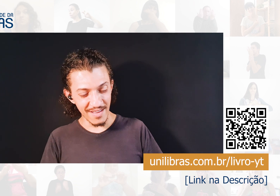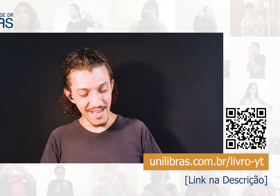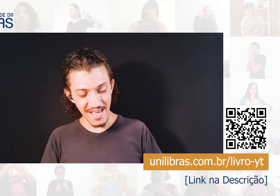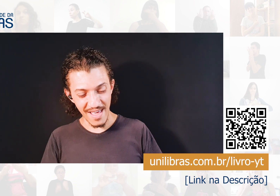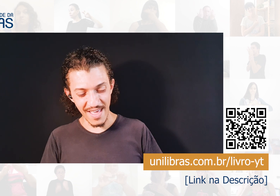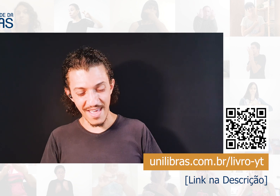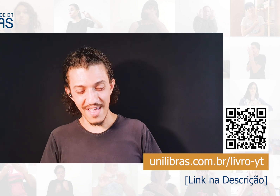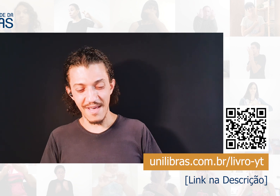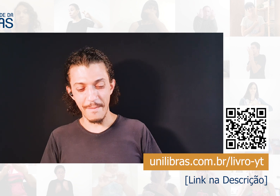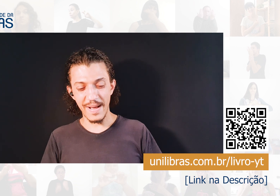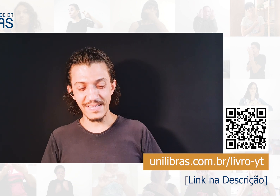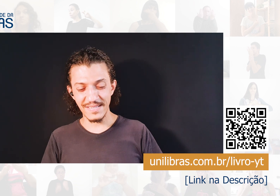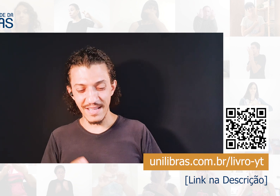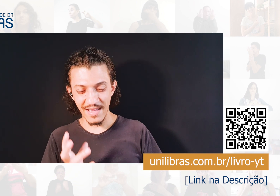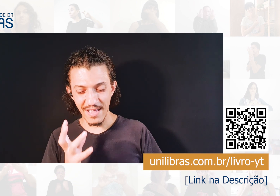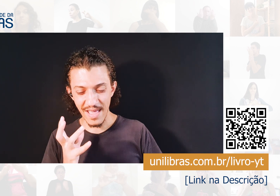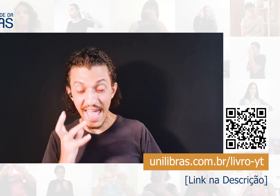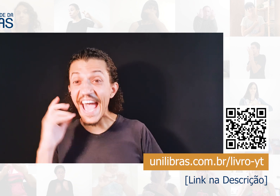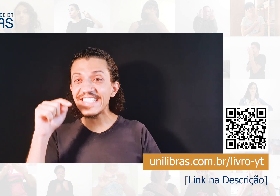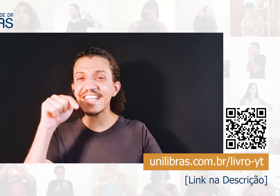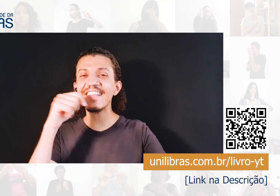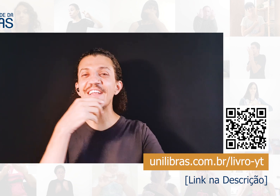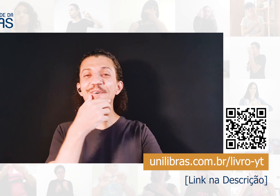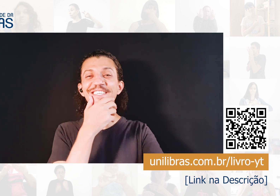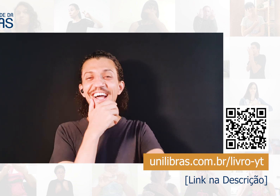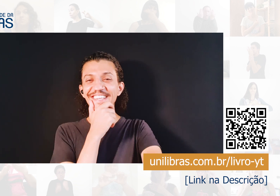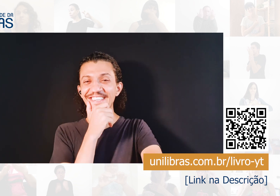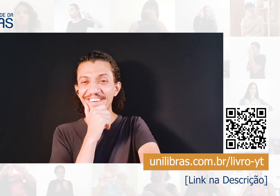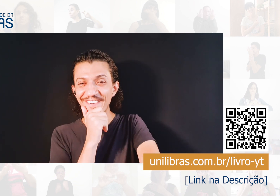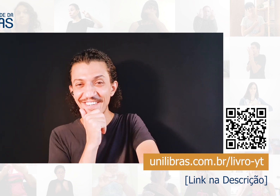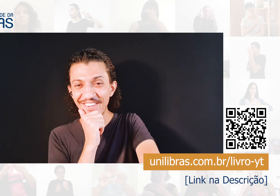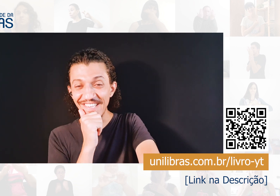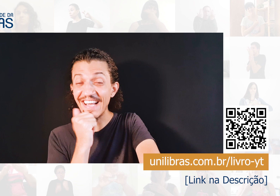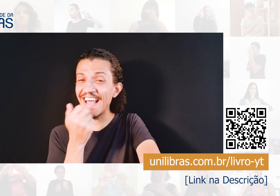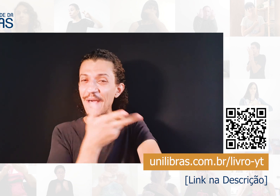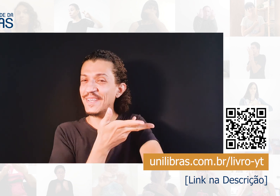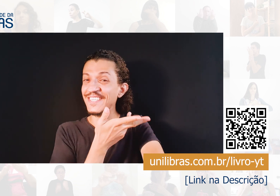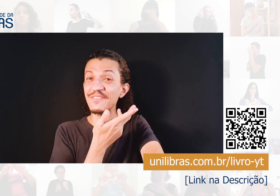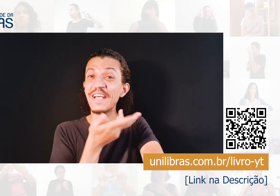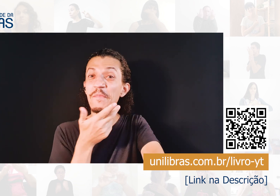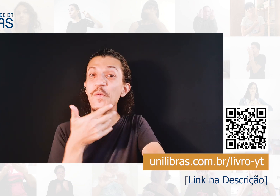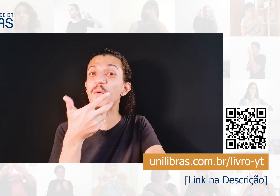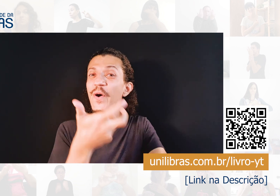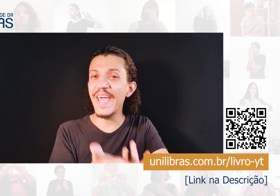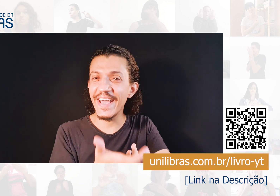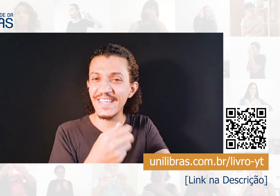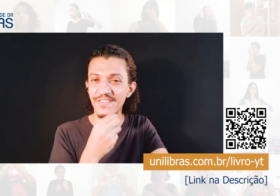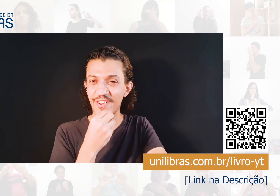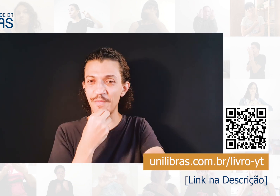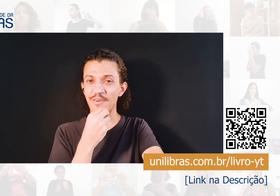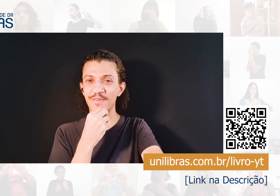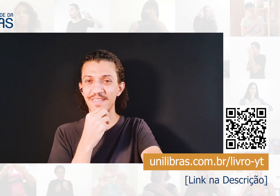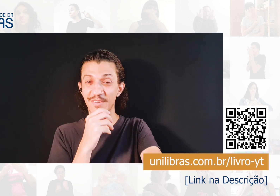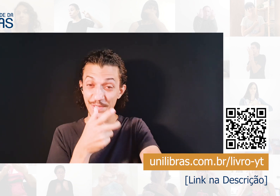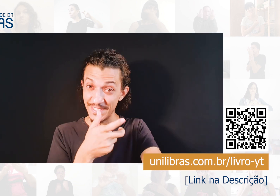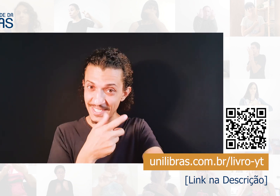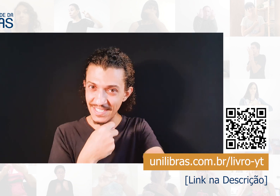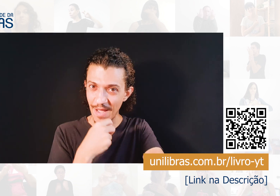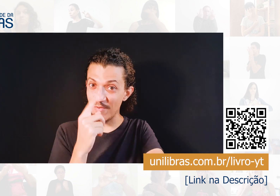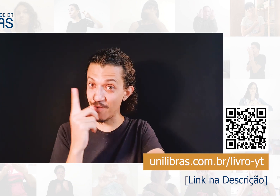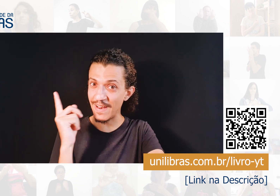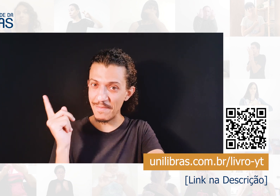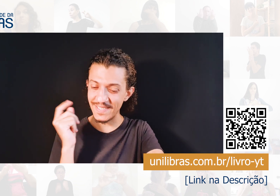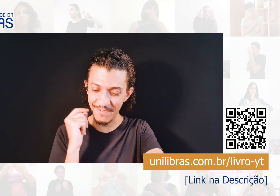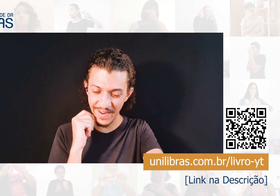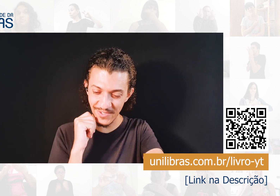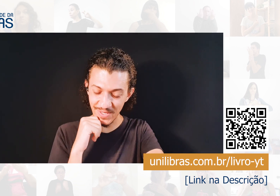sei, mas é a escrita da língua de sinais que está fazendo isso. Naquela época a gente não sabia o porquê que esse fenômeno aconteceu. Hoje a gente